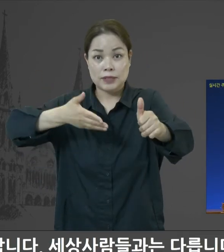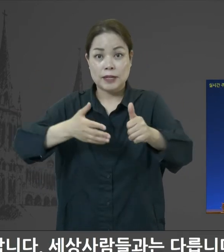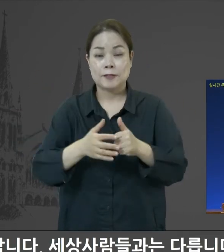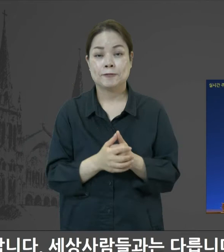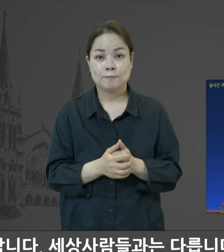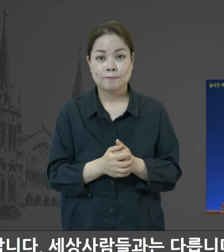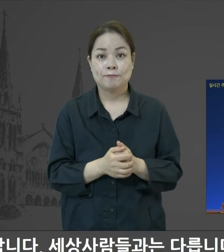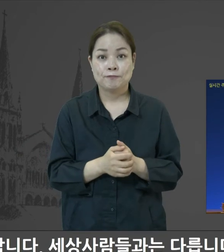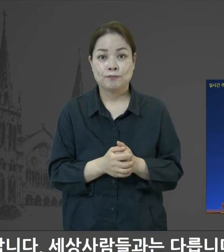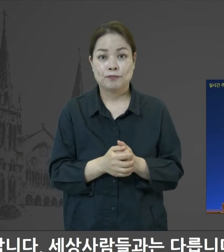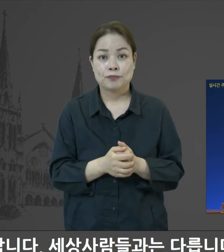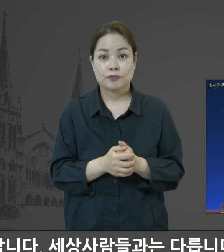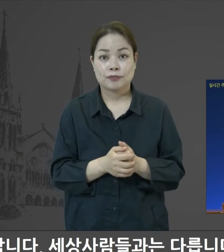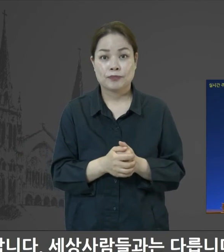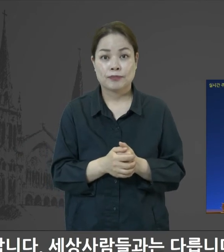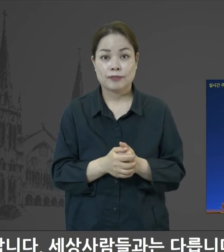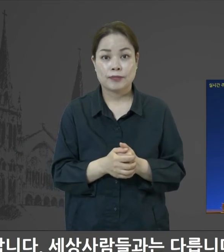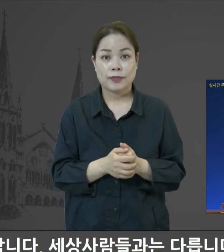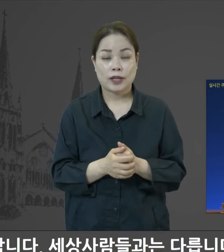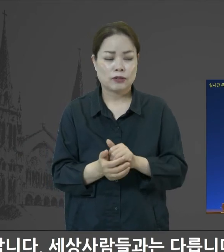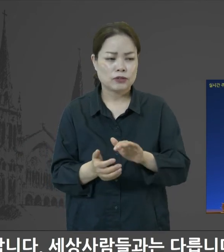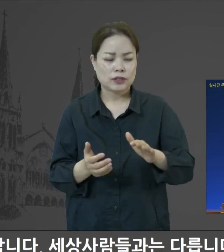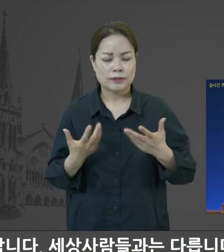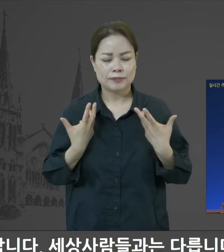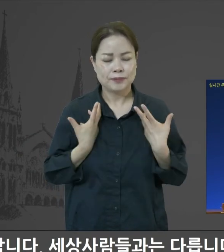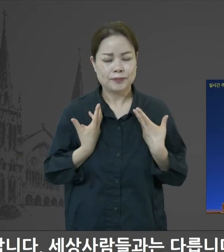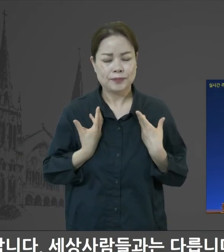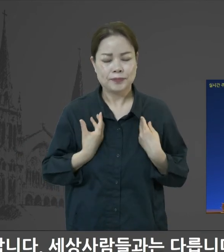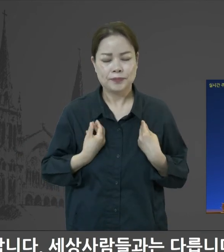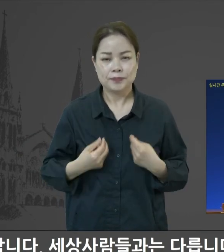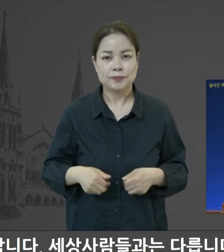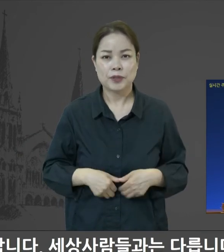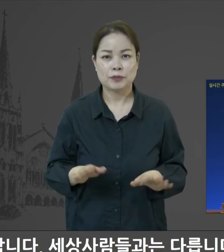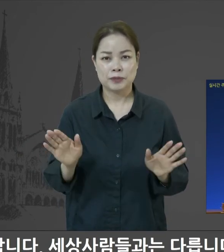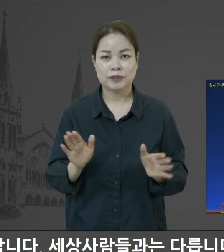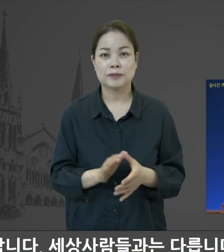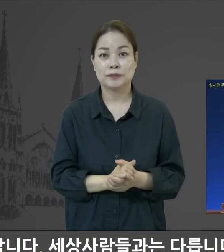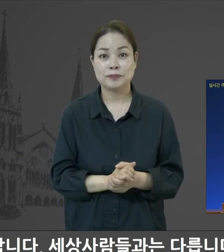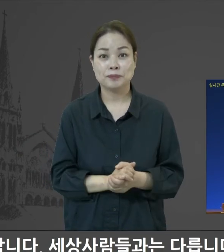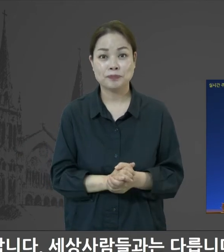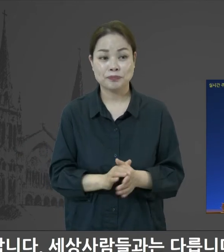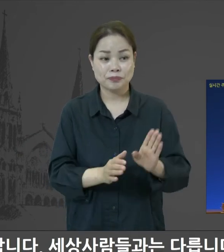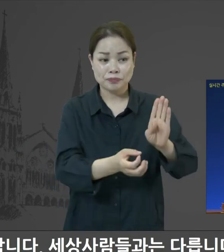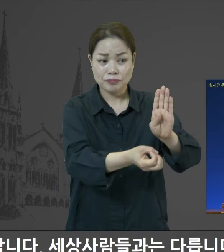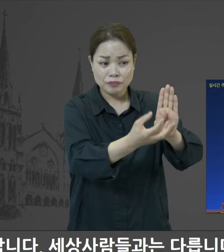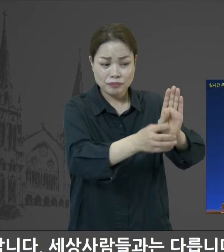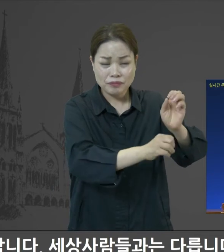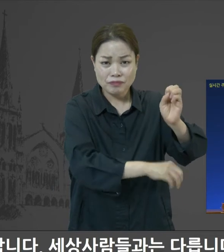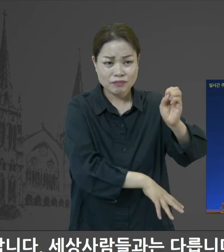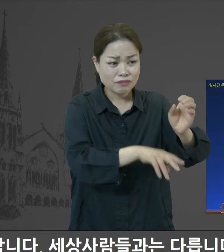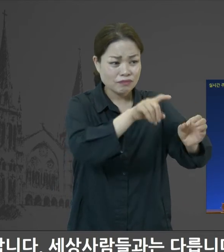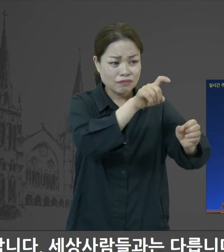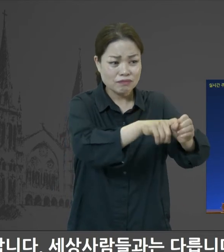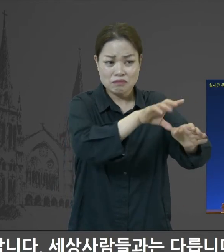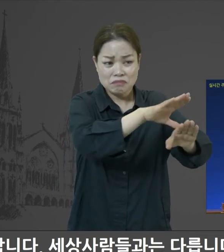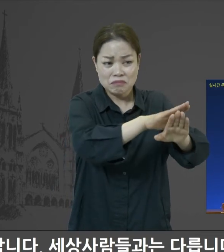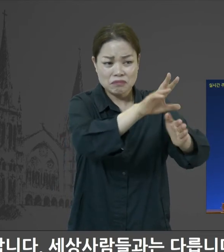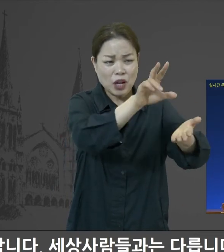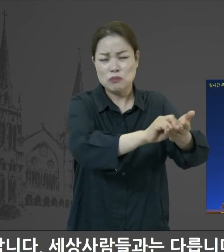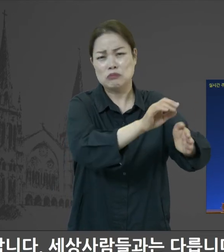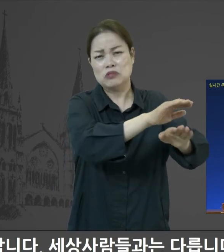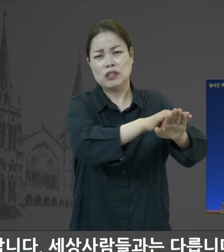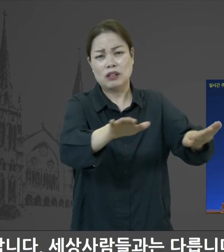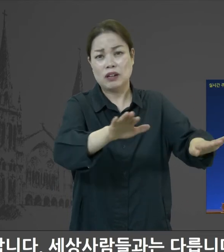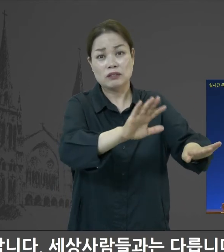그렇기 때문에 우리는 낭망하지 않습니다. 베데스다가 인생의 근원적인 문제를 해결하지 못할